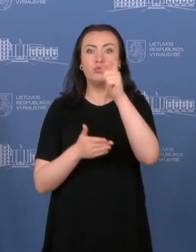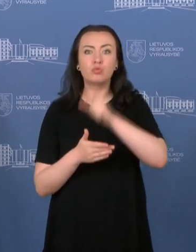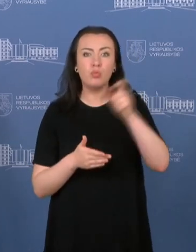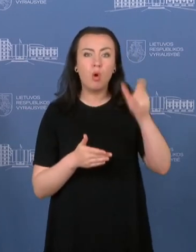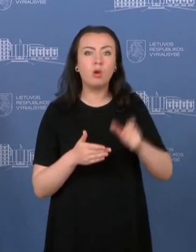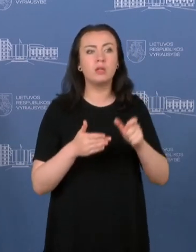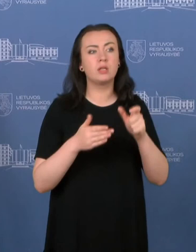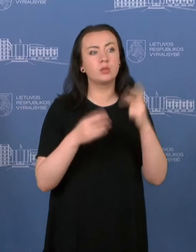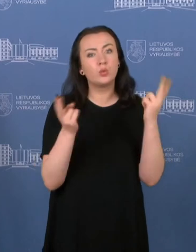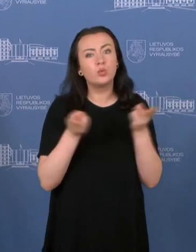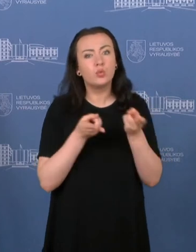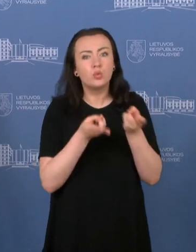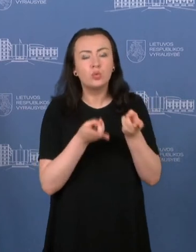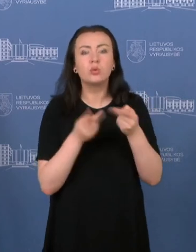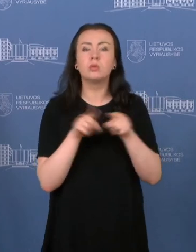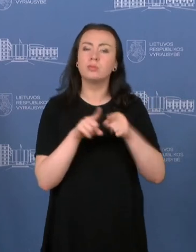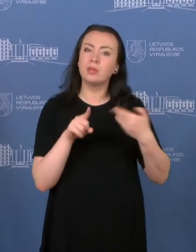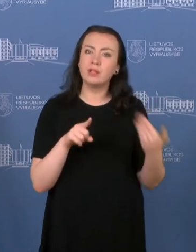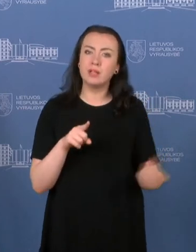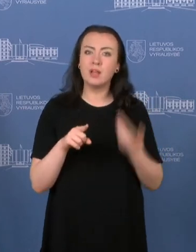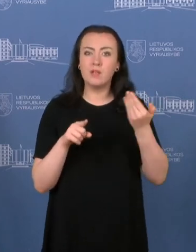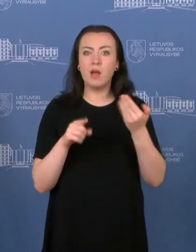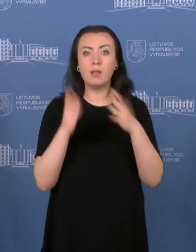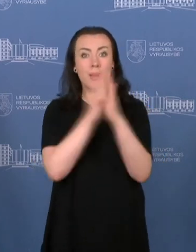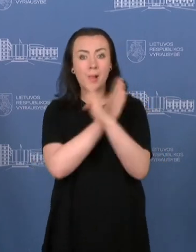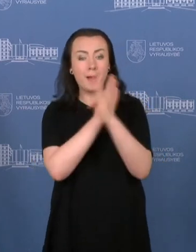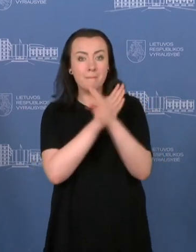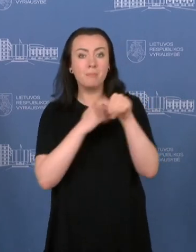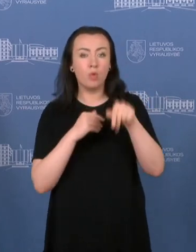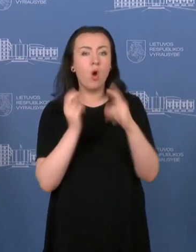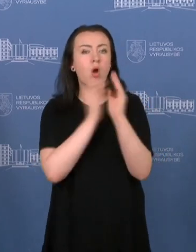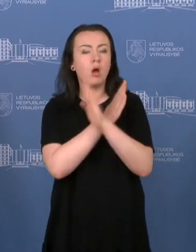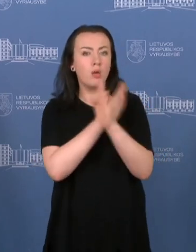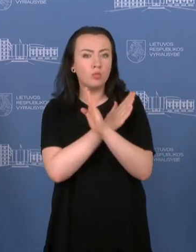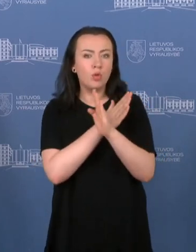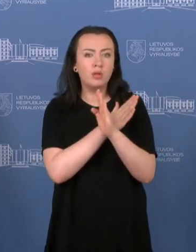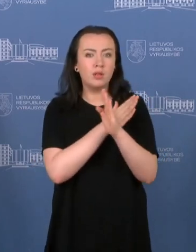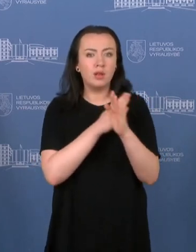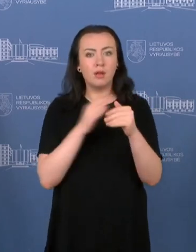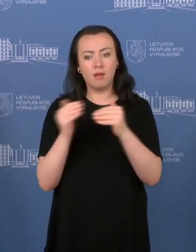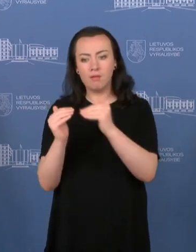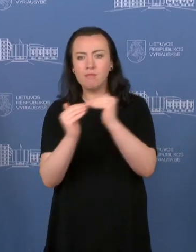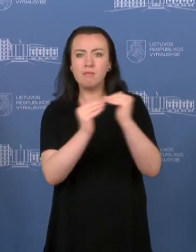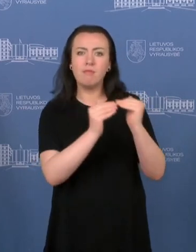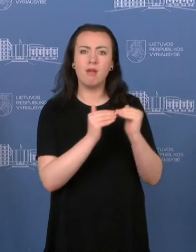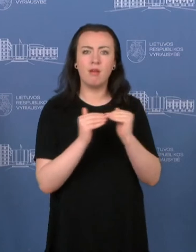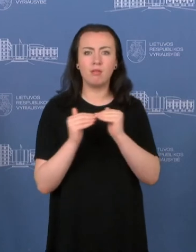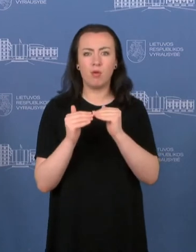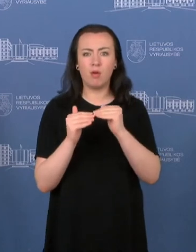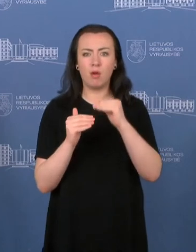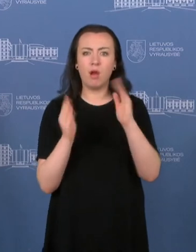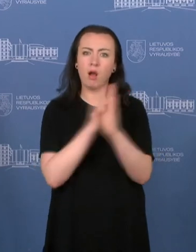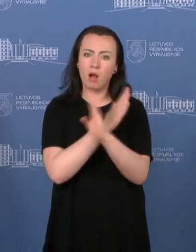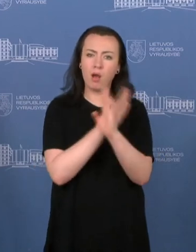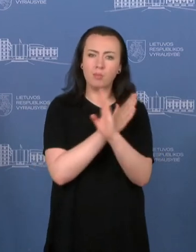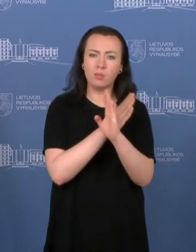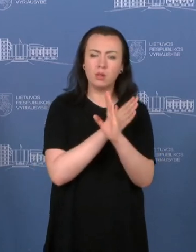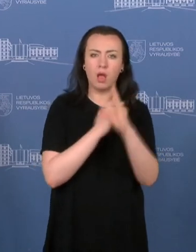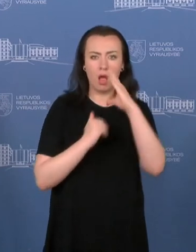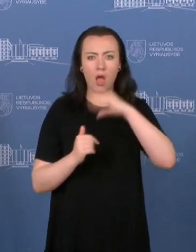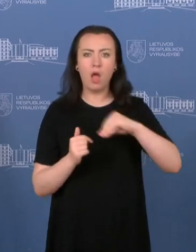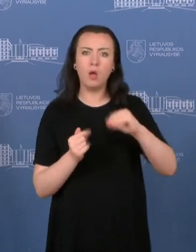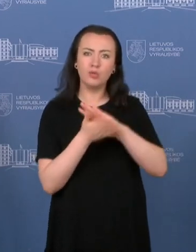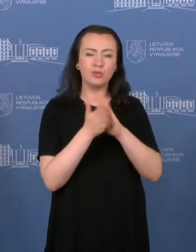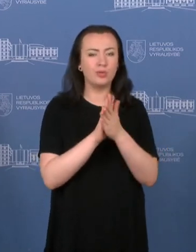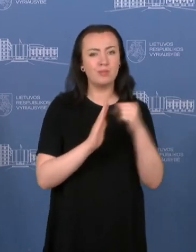pastatyti ir gyvename gamtoje, kuri nevienodai visada gali sugerti šiltnamio efektą sukeliančias